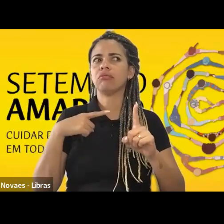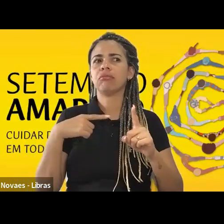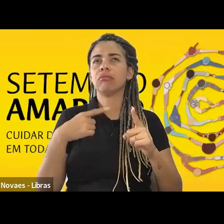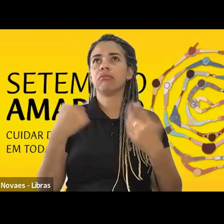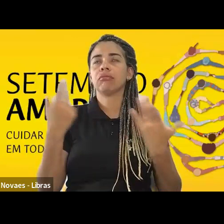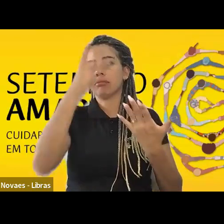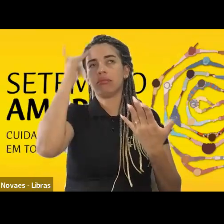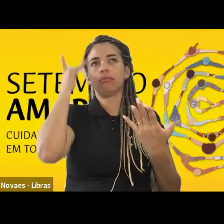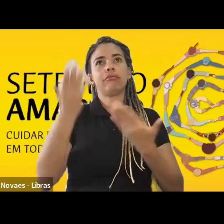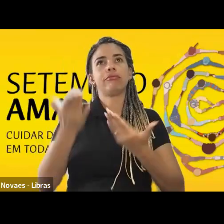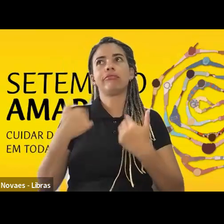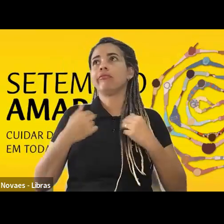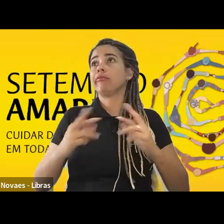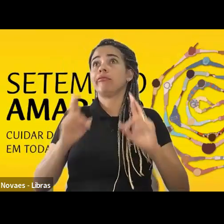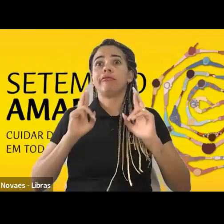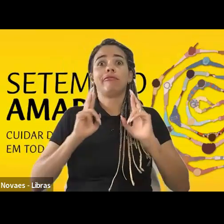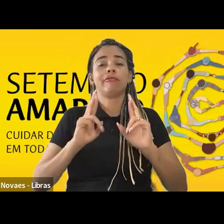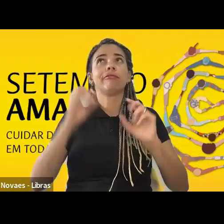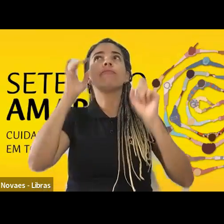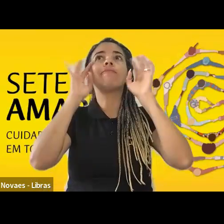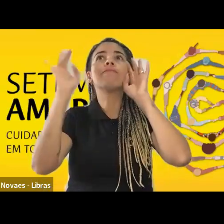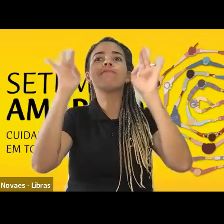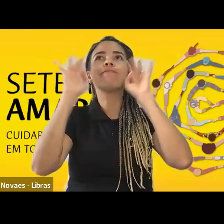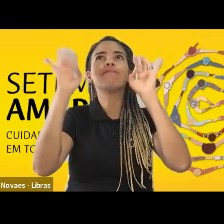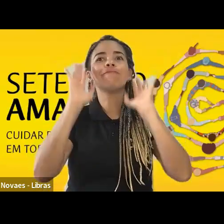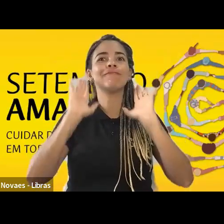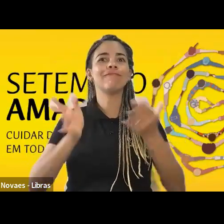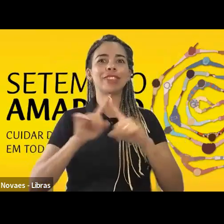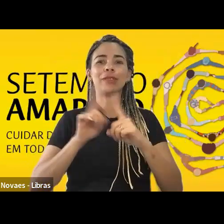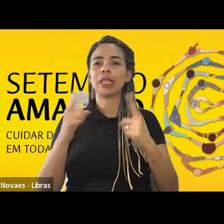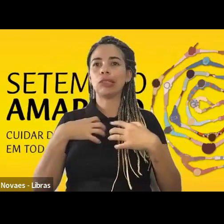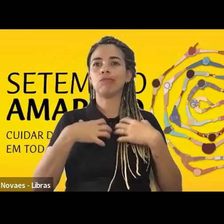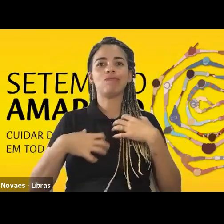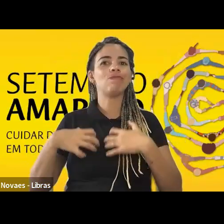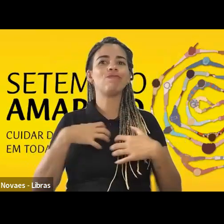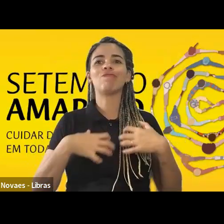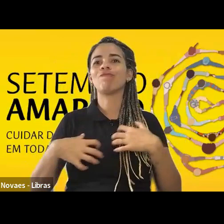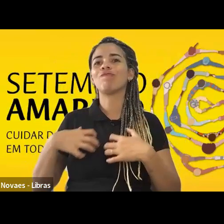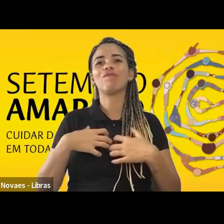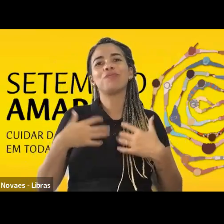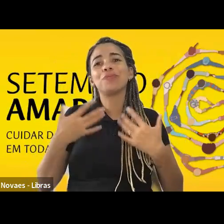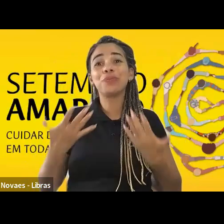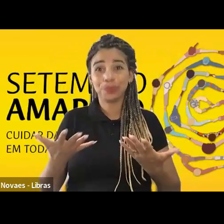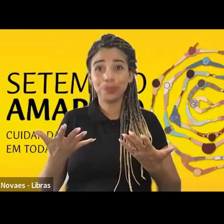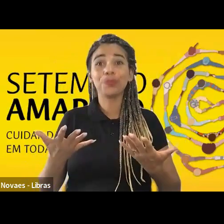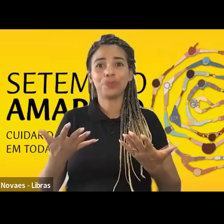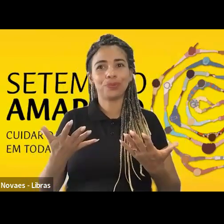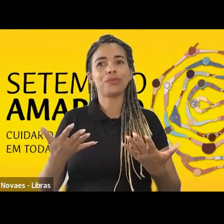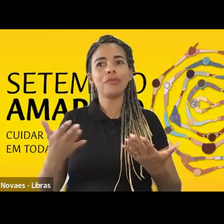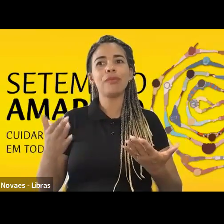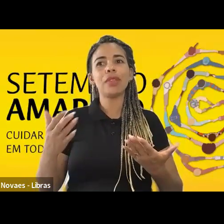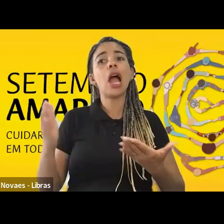né? E até idealizada mesmo pelo adolescente. E algumas pessoas ainda reforçam e